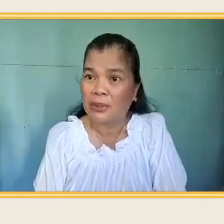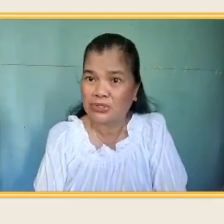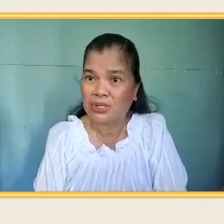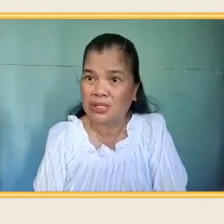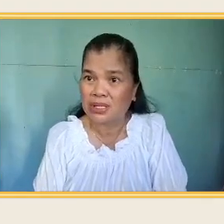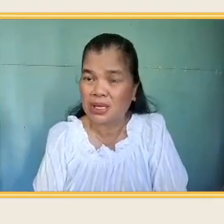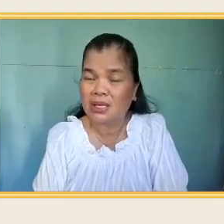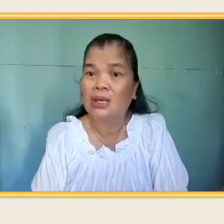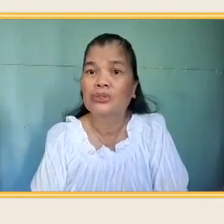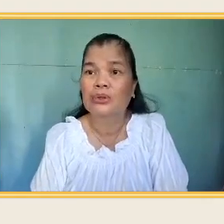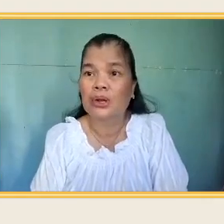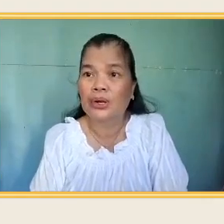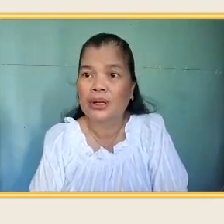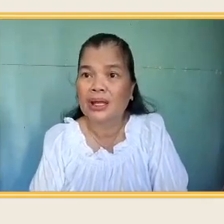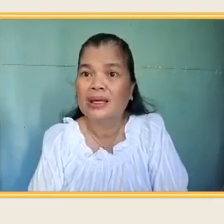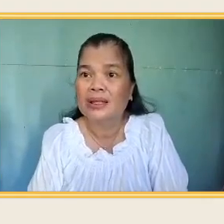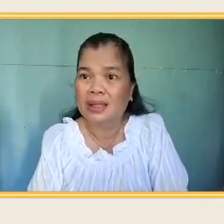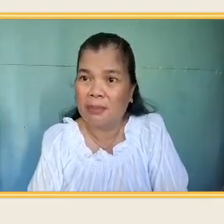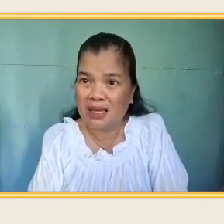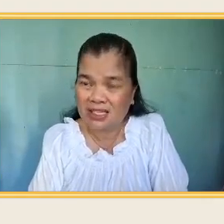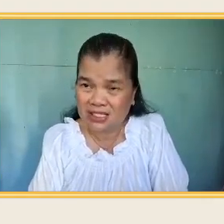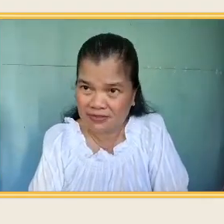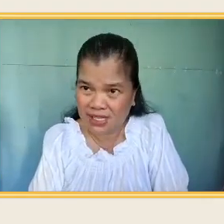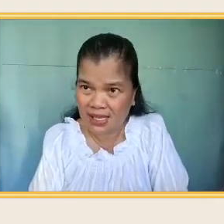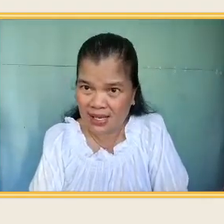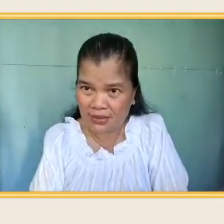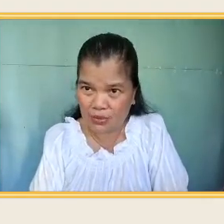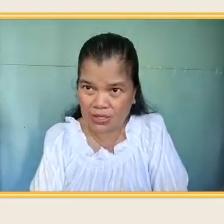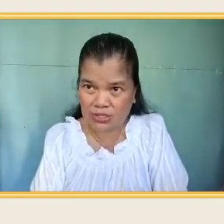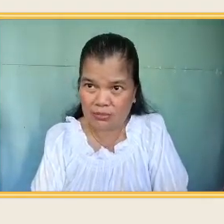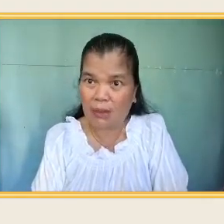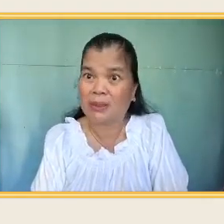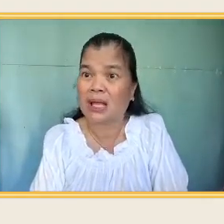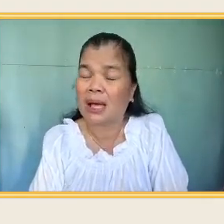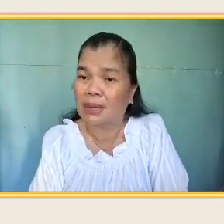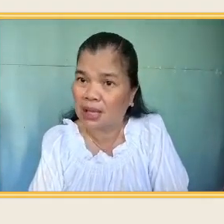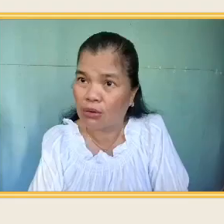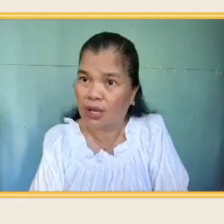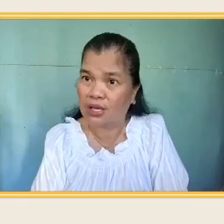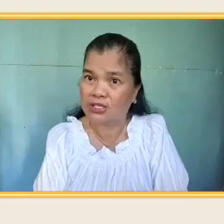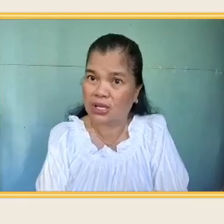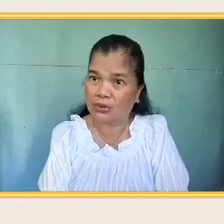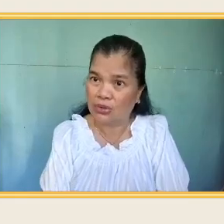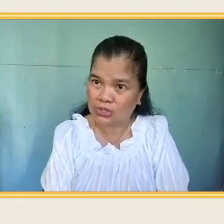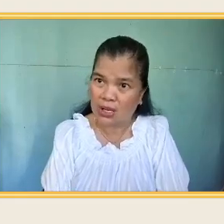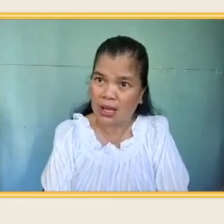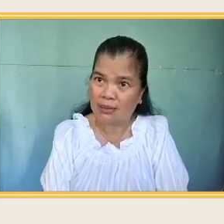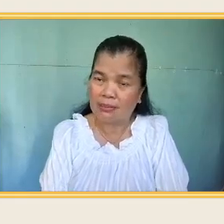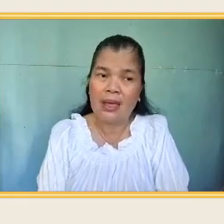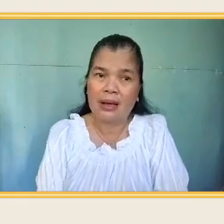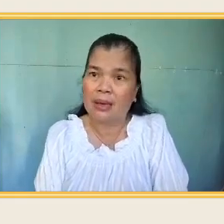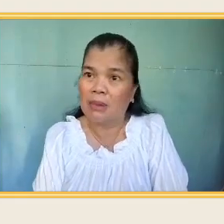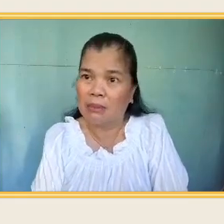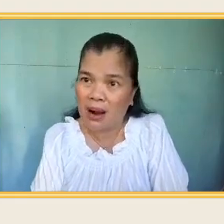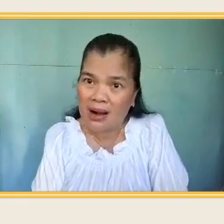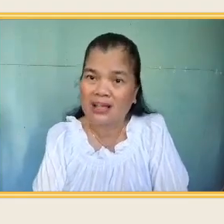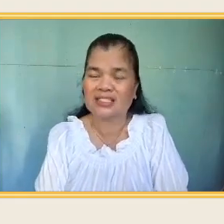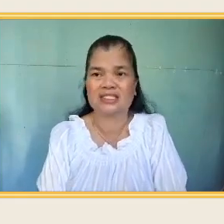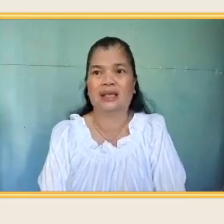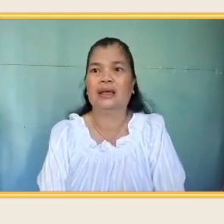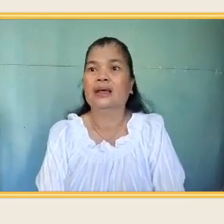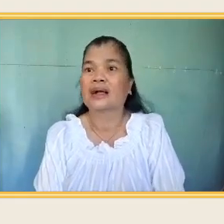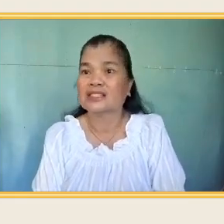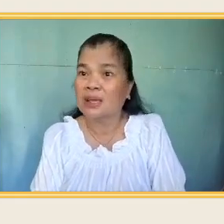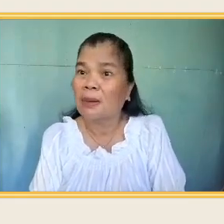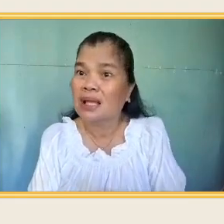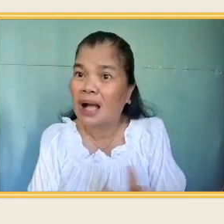this opportunity to learn the basics of sign language. Magpasalamat kayo kay sir nyo, tsaka kay Ma'am